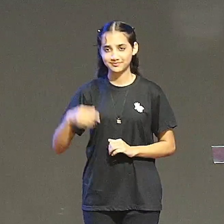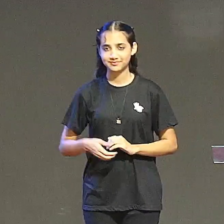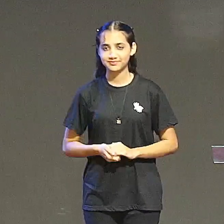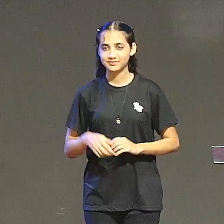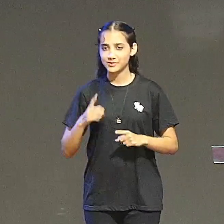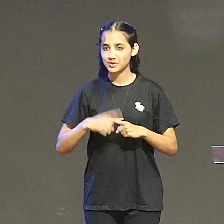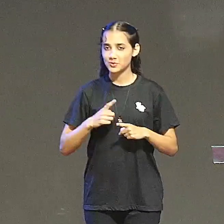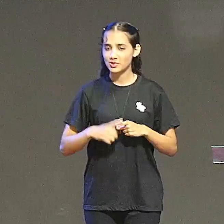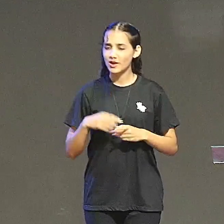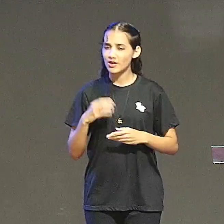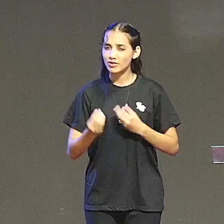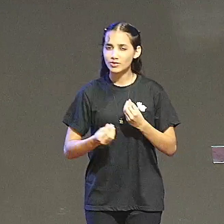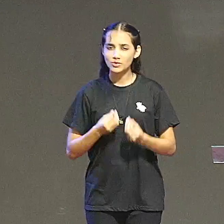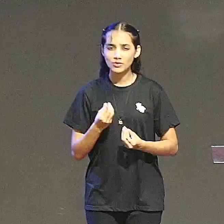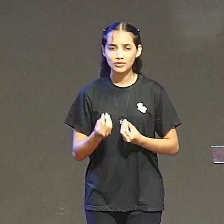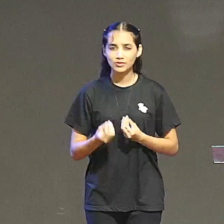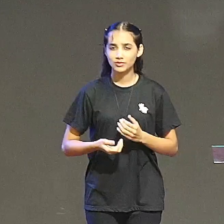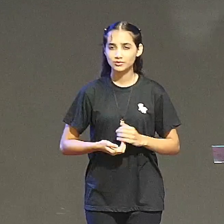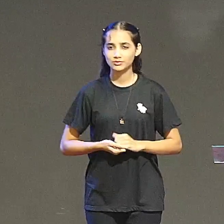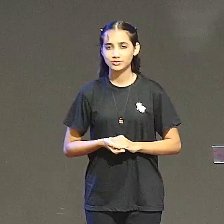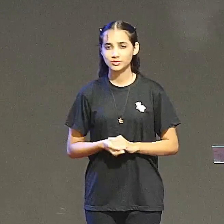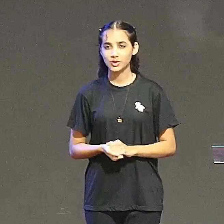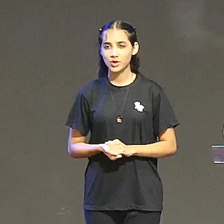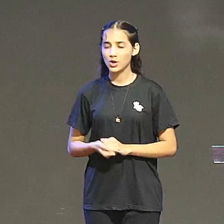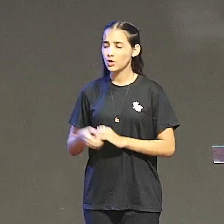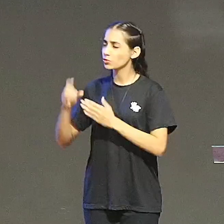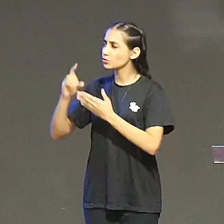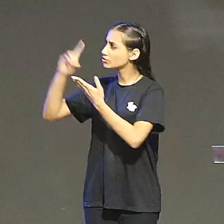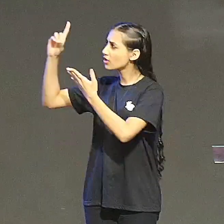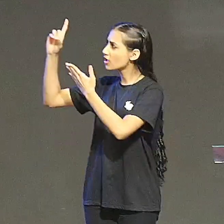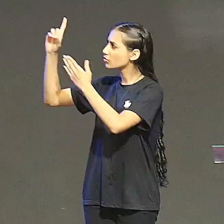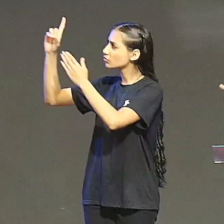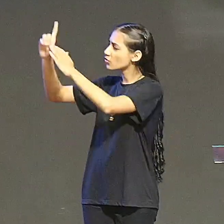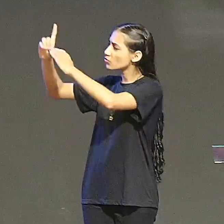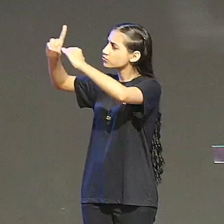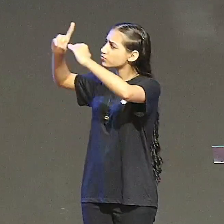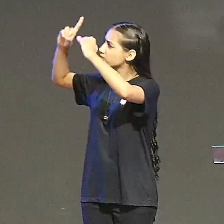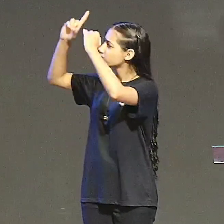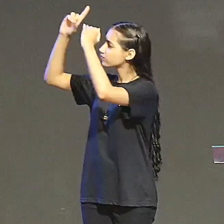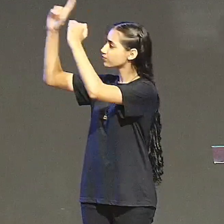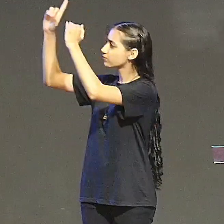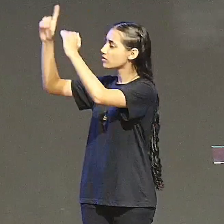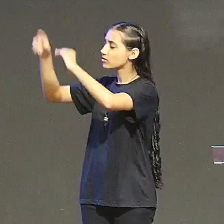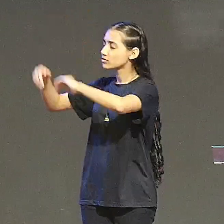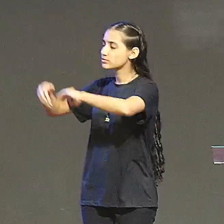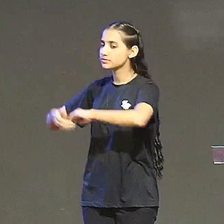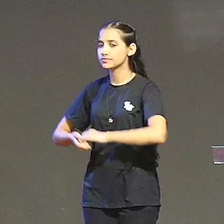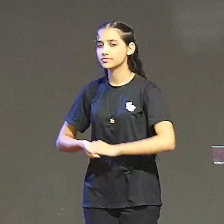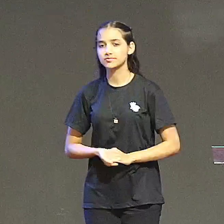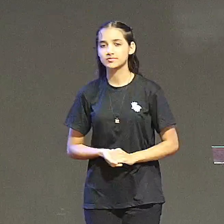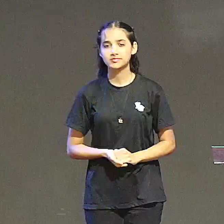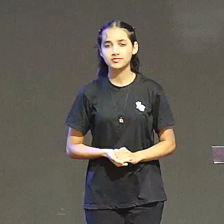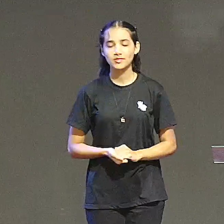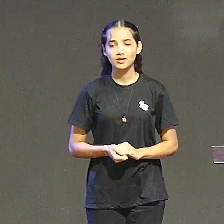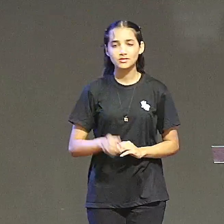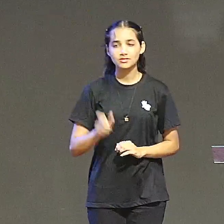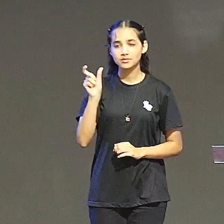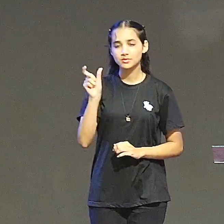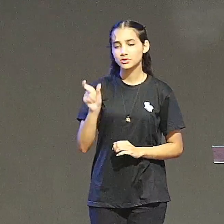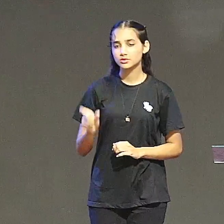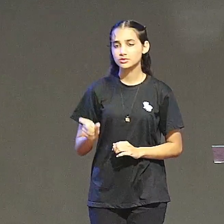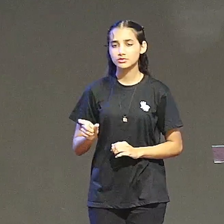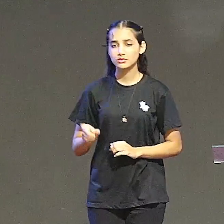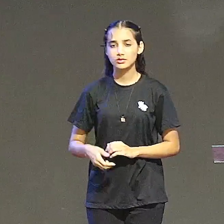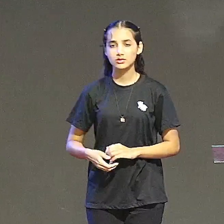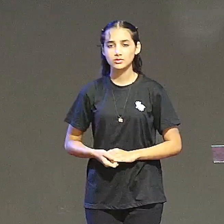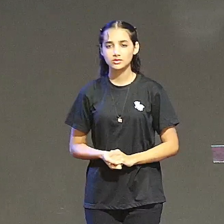sabe e e e quem entende um pouquinho de de alguns Ramos de de ciência tipo não sei se você já teve contato